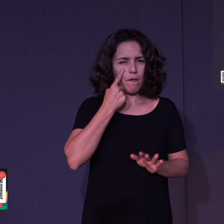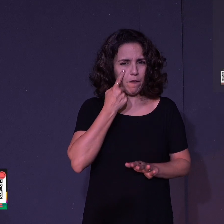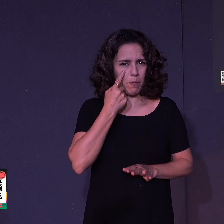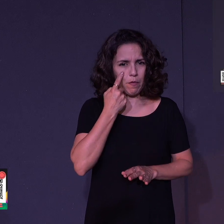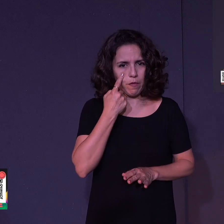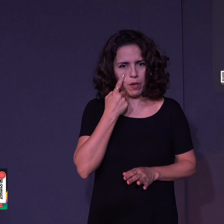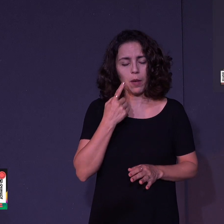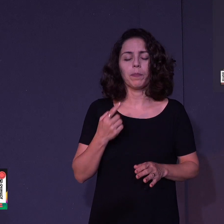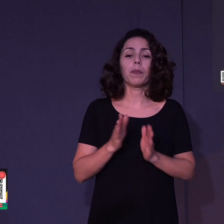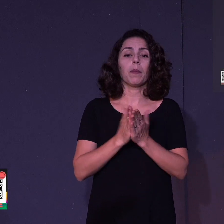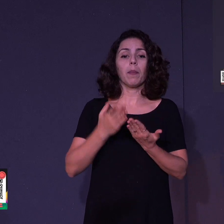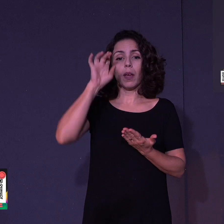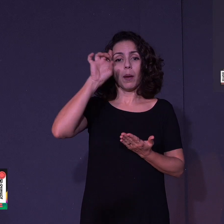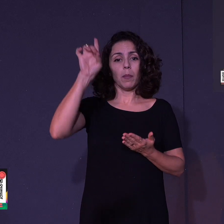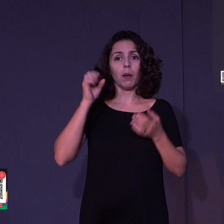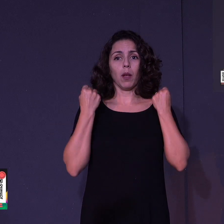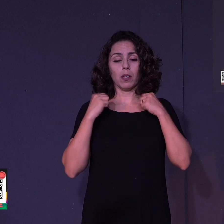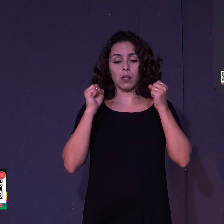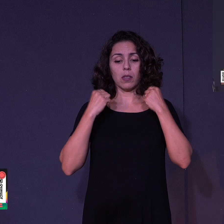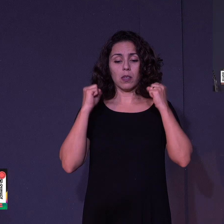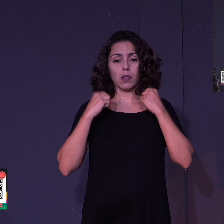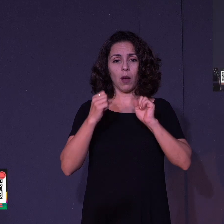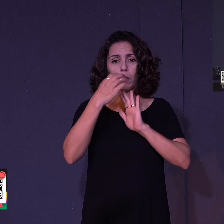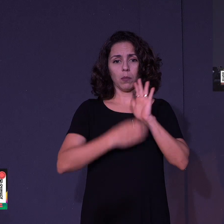Salmo de número 122.